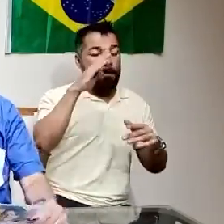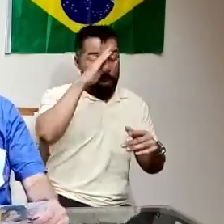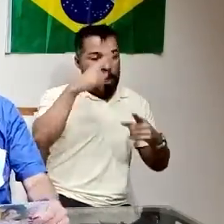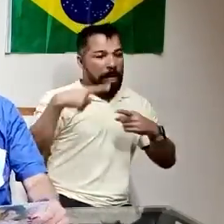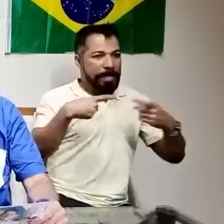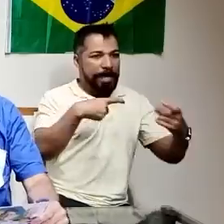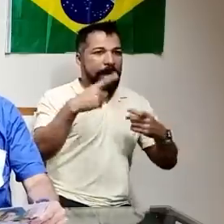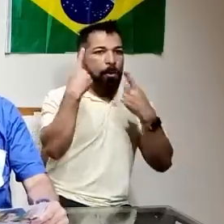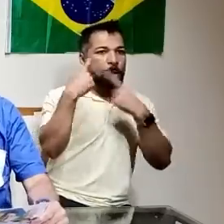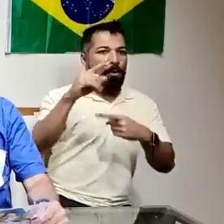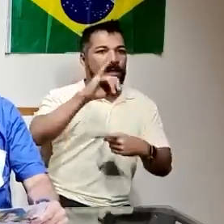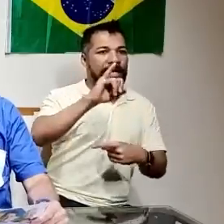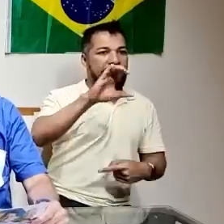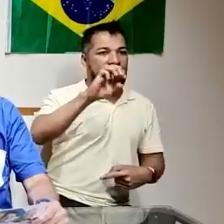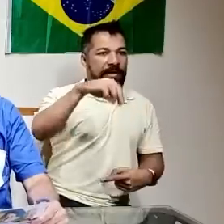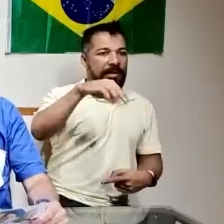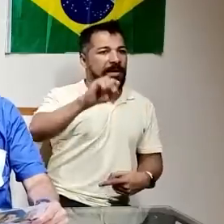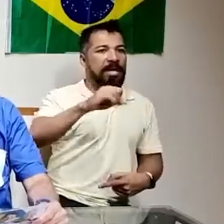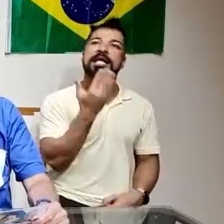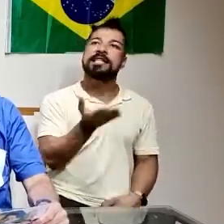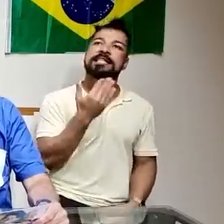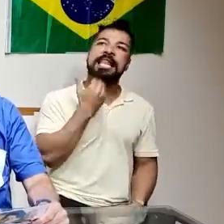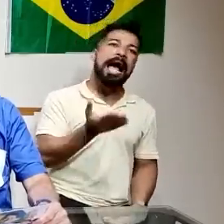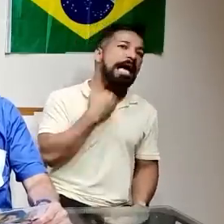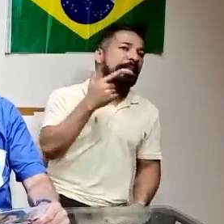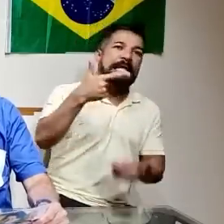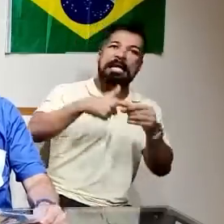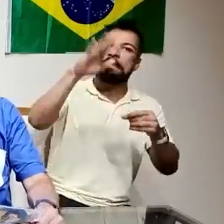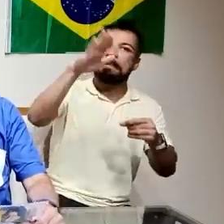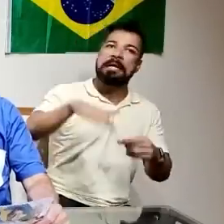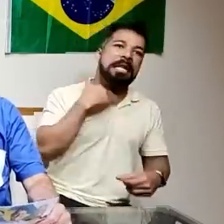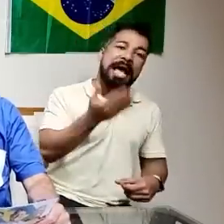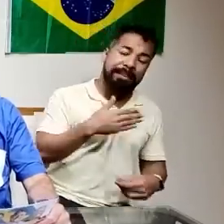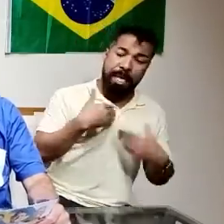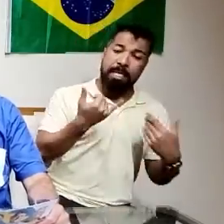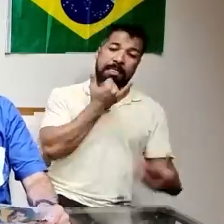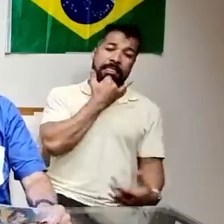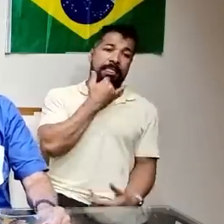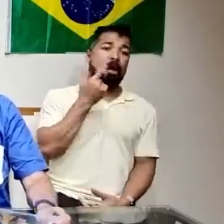comprando contra o ICMS não ia resultar em nada, que o combustível não ia baixar. E baixou.